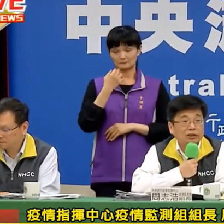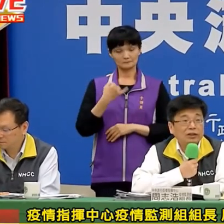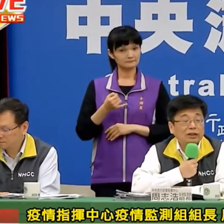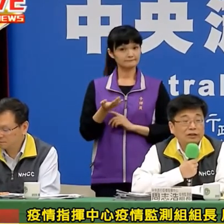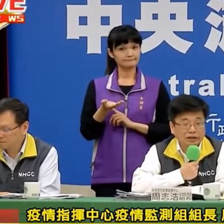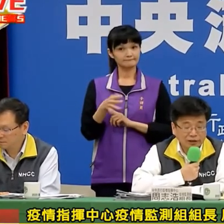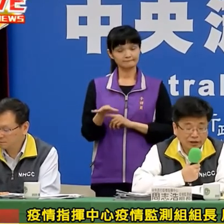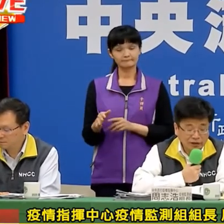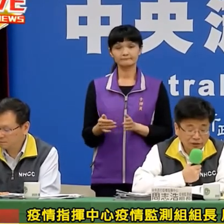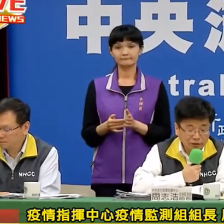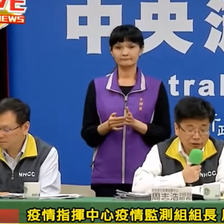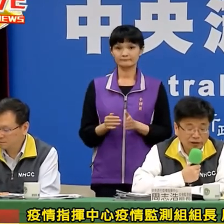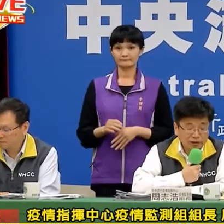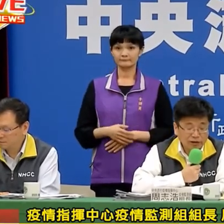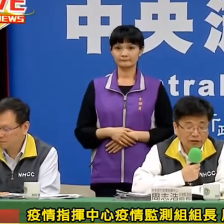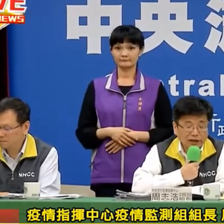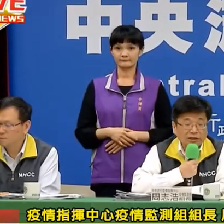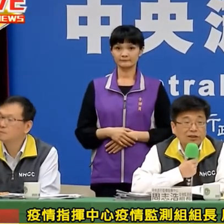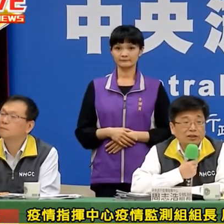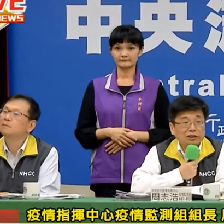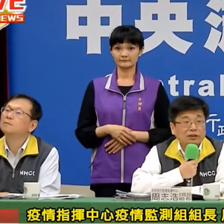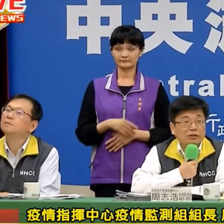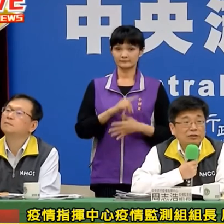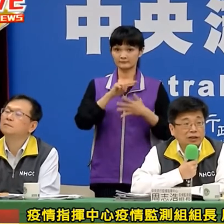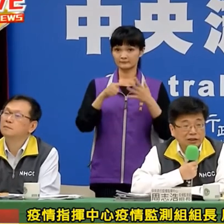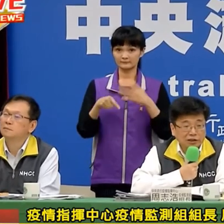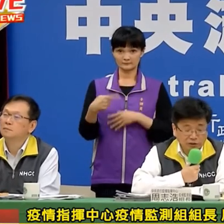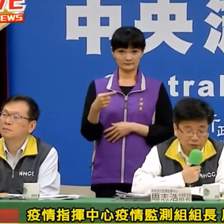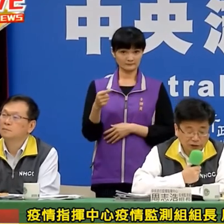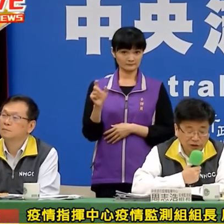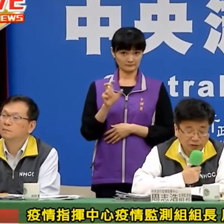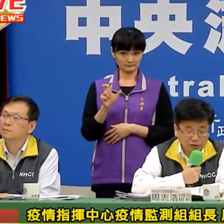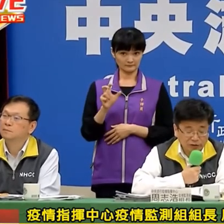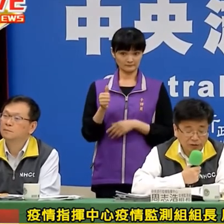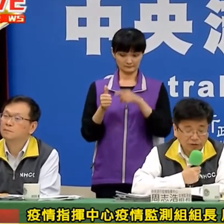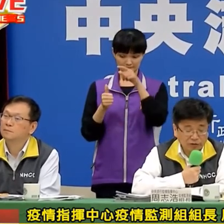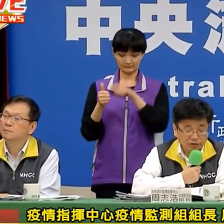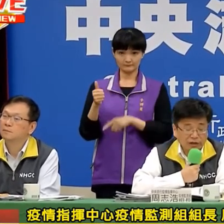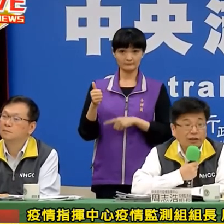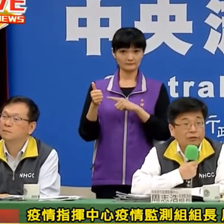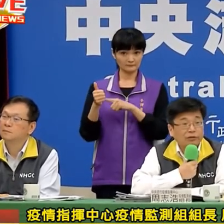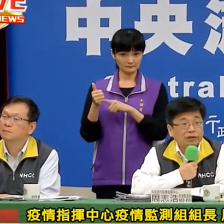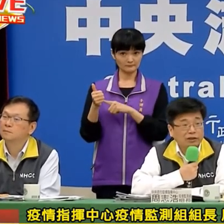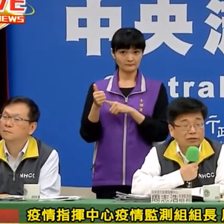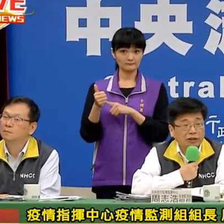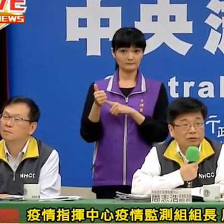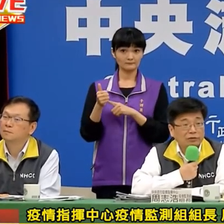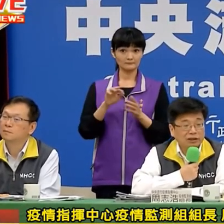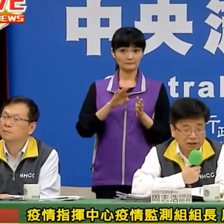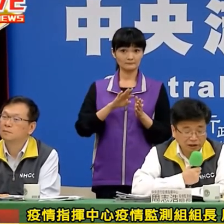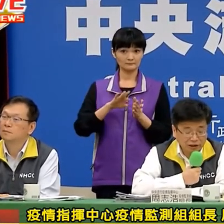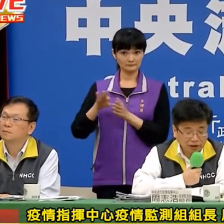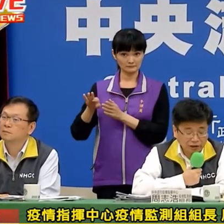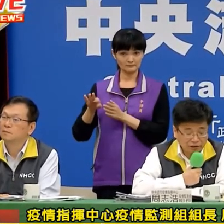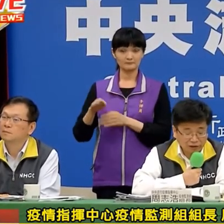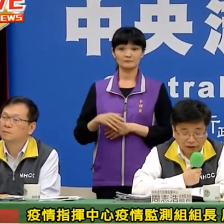的往生。好、哦，那除了哈、哦、按170哈、哦、在这里头，我们知道所有。刚才我所提